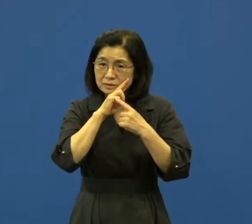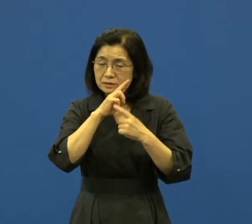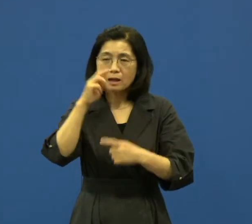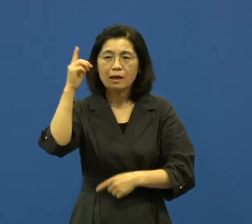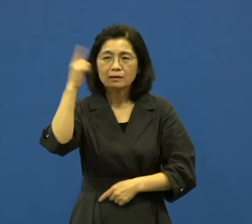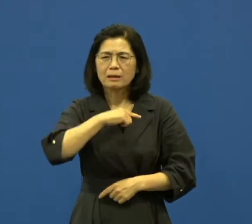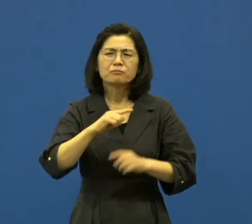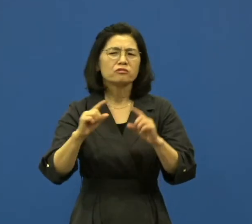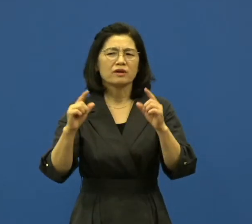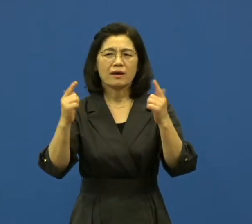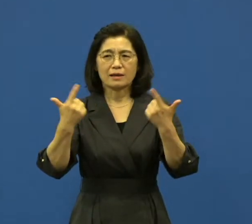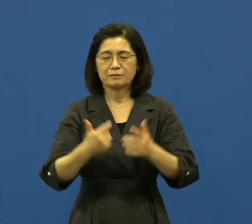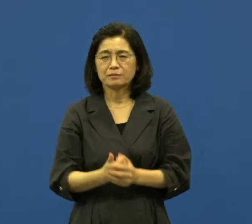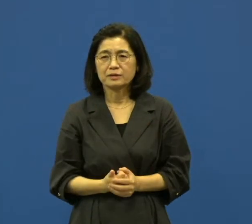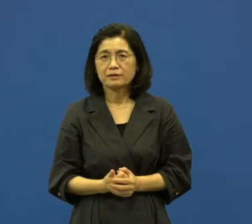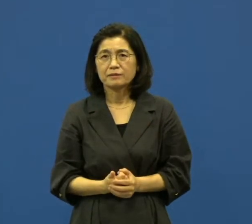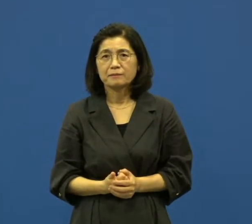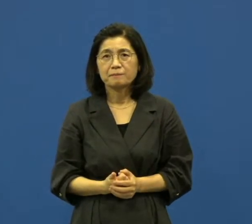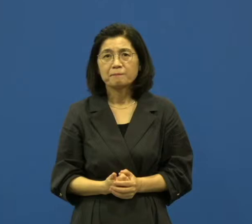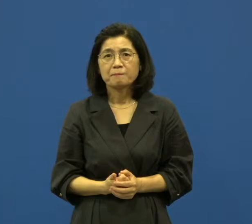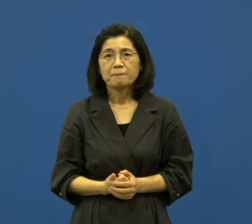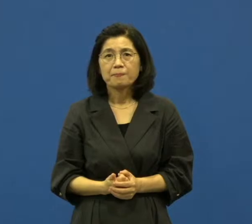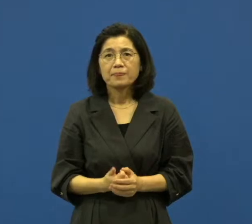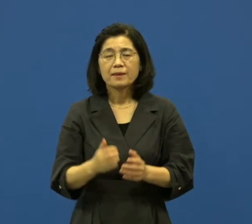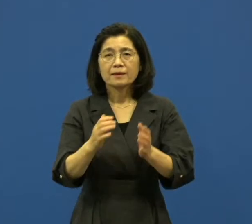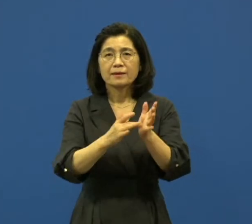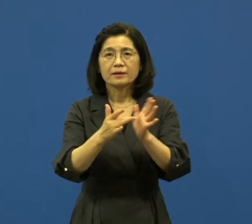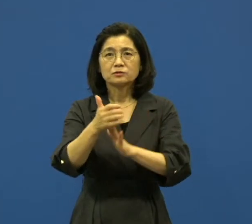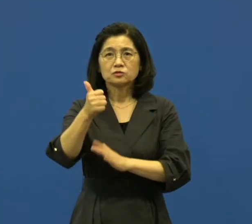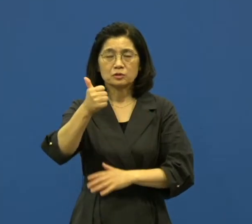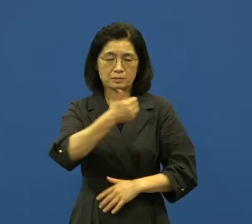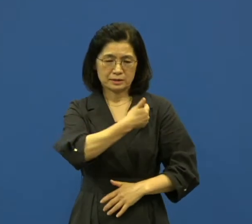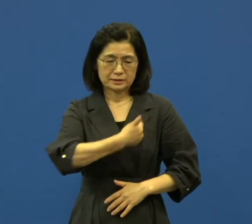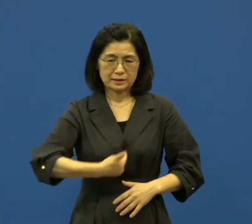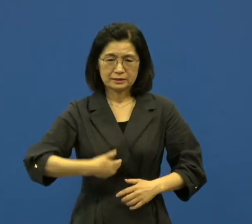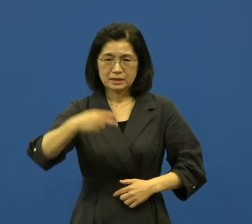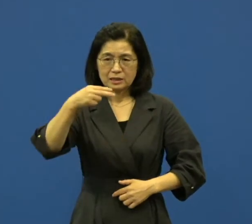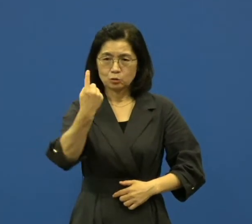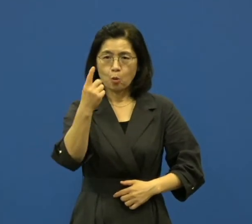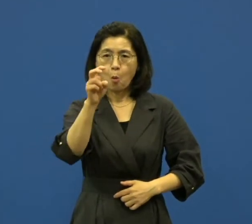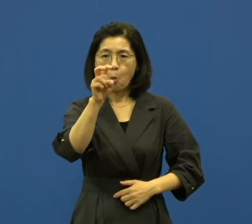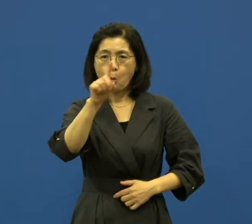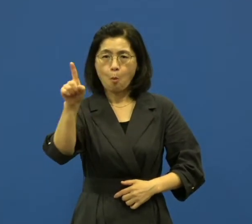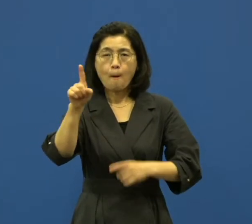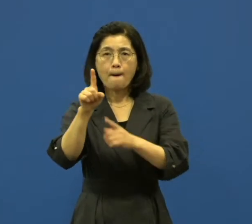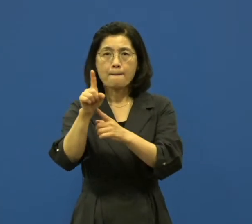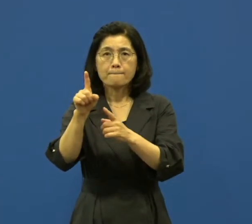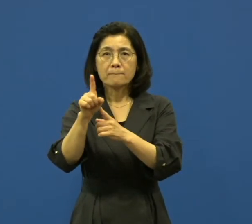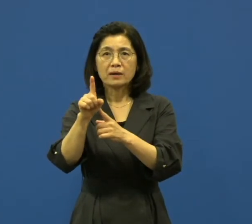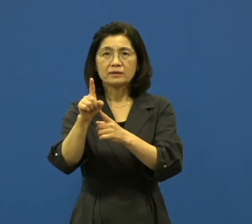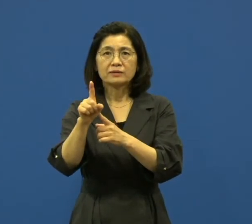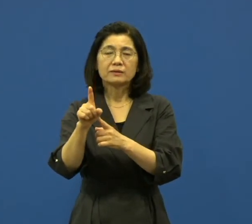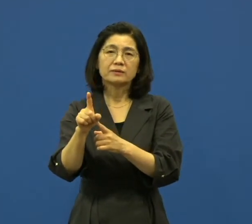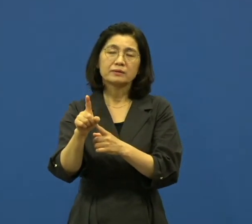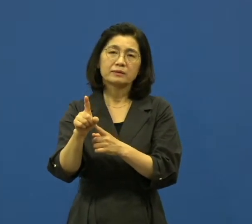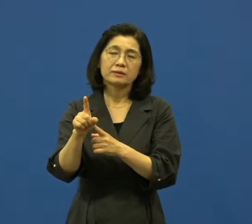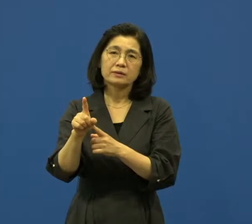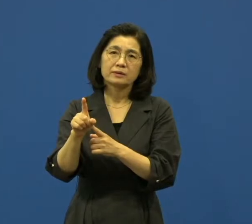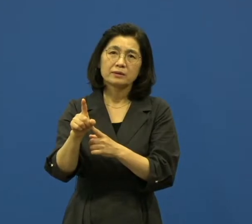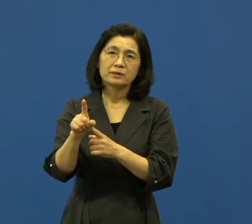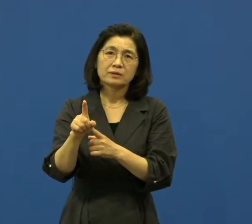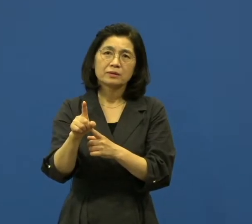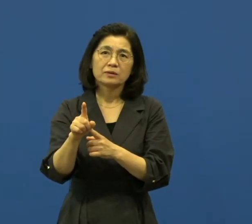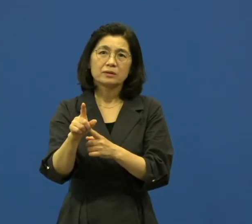속에 의심도 있는 것입니다. 예수님의 제자 도마를 보십시오. 그는 예수님의 부활을 목격한 다른 제자들의